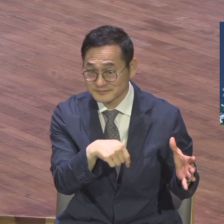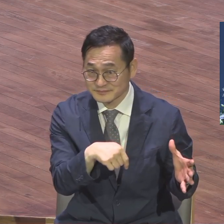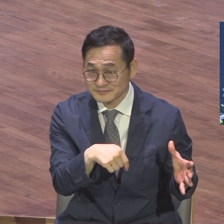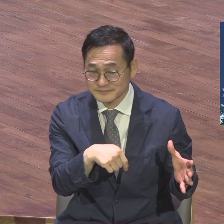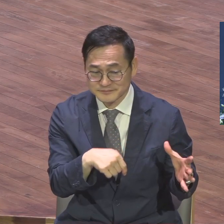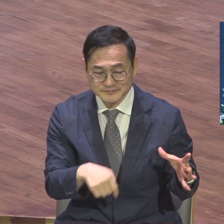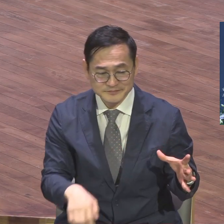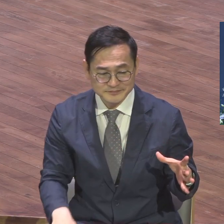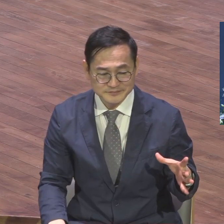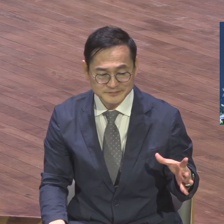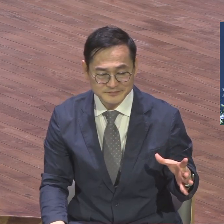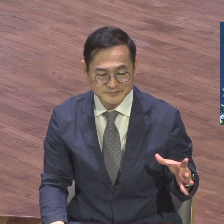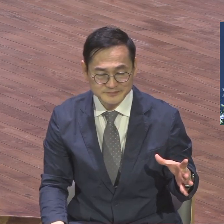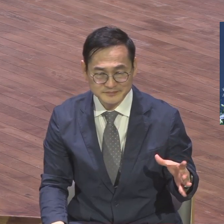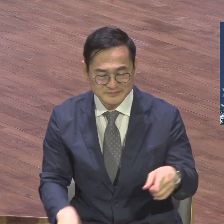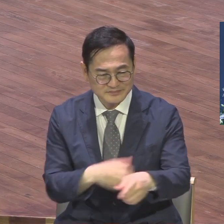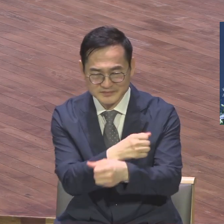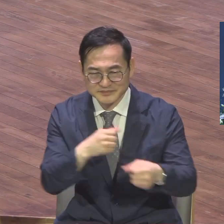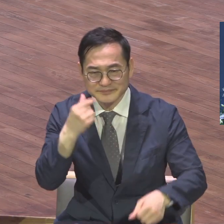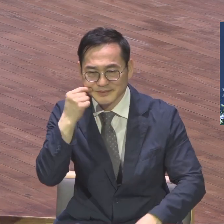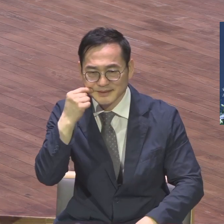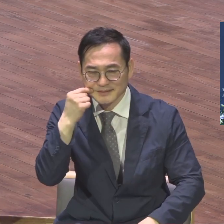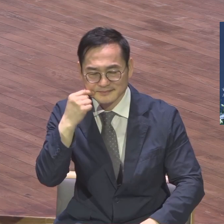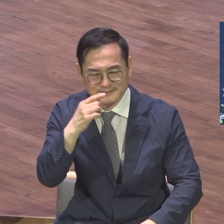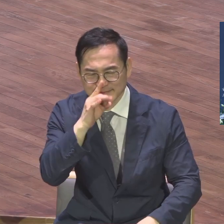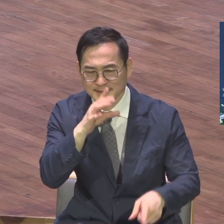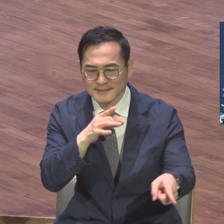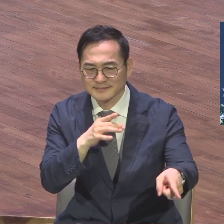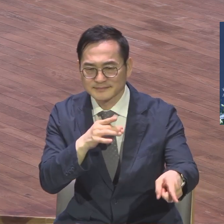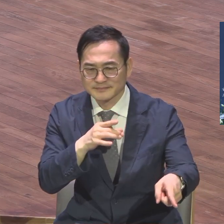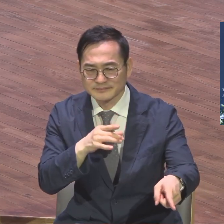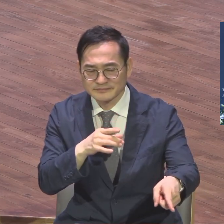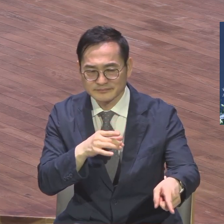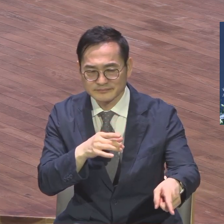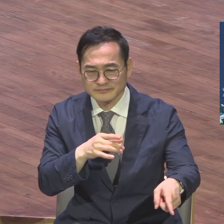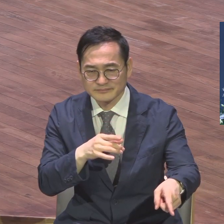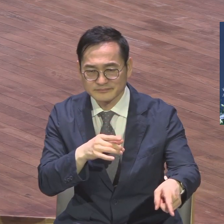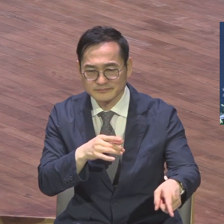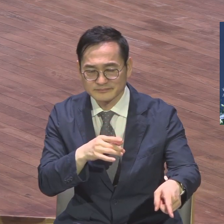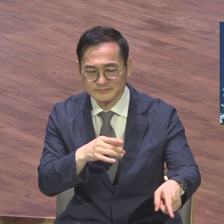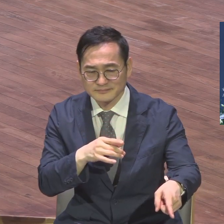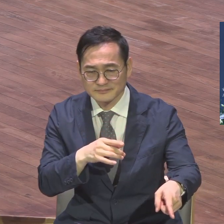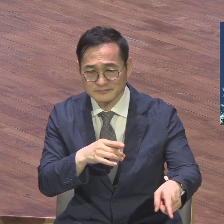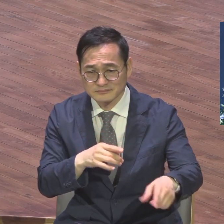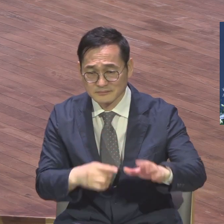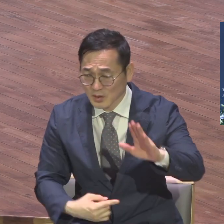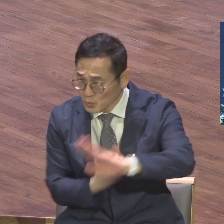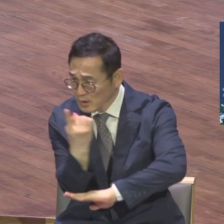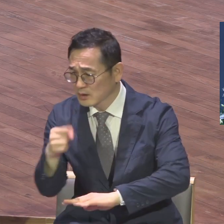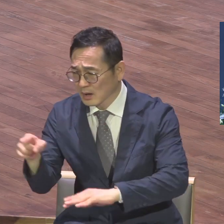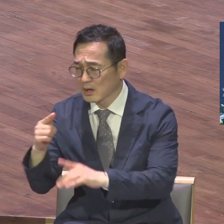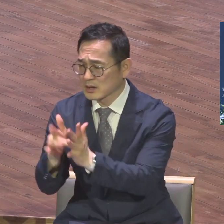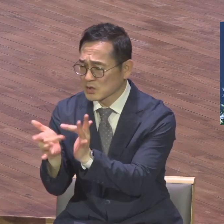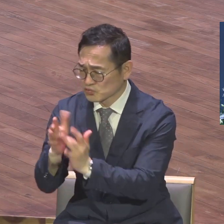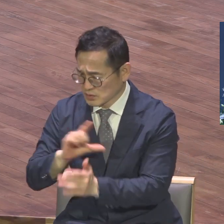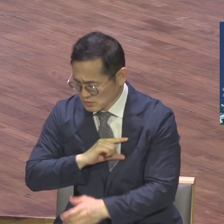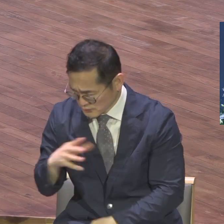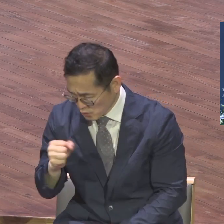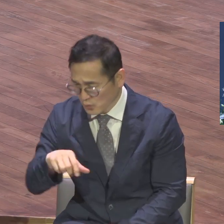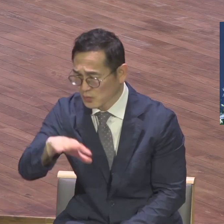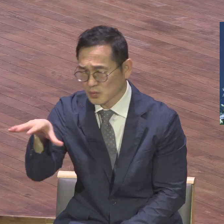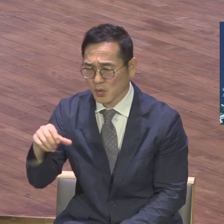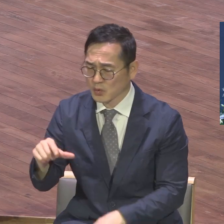부인하는 이단자들은 용납을 할 수 없지요. 그러나 그 외의 것은